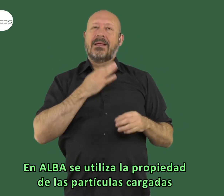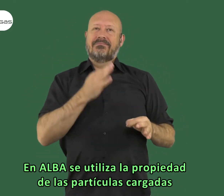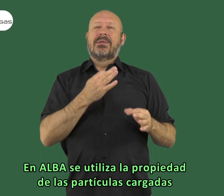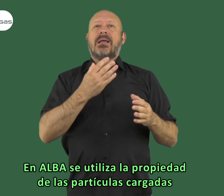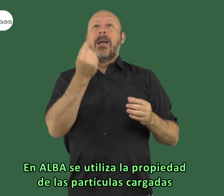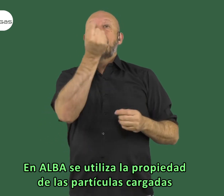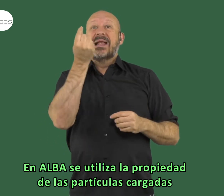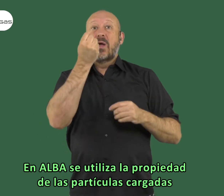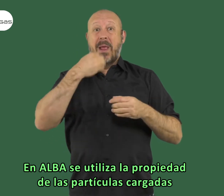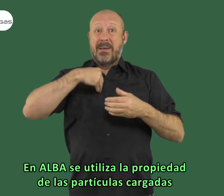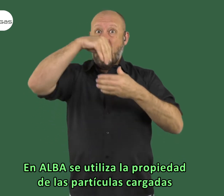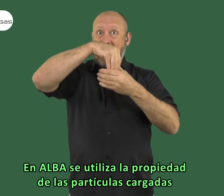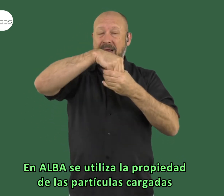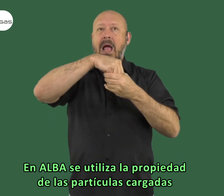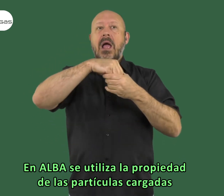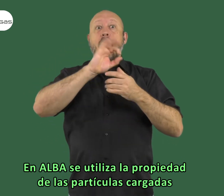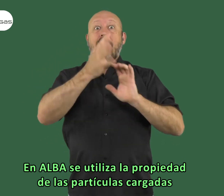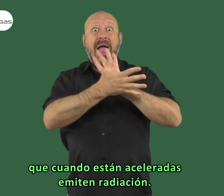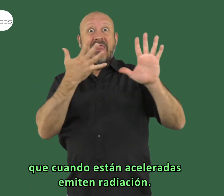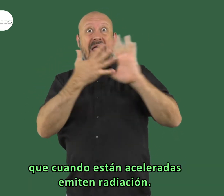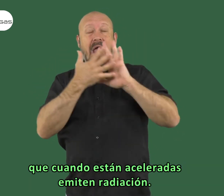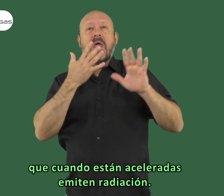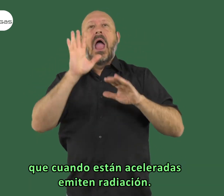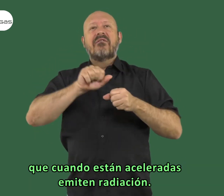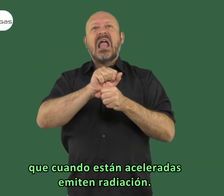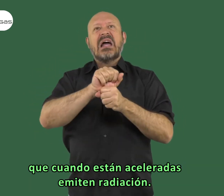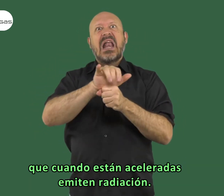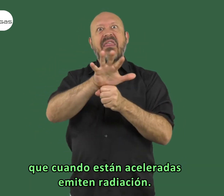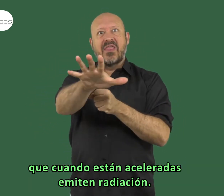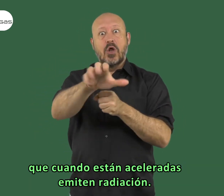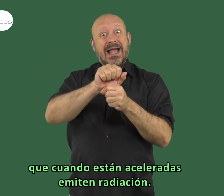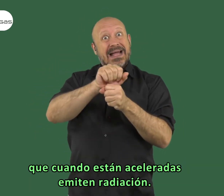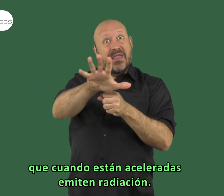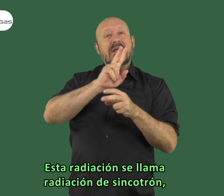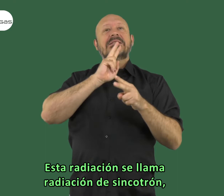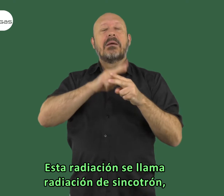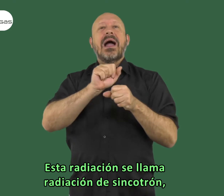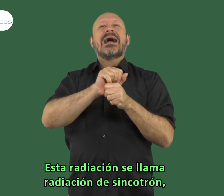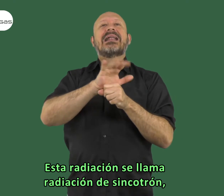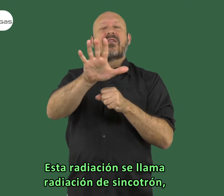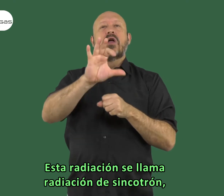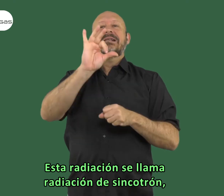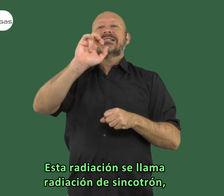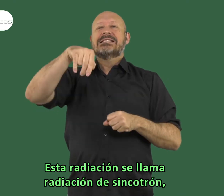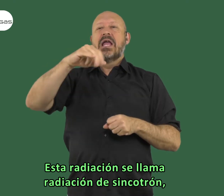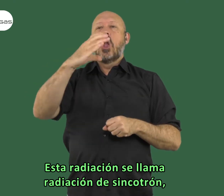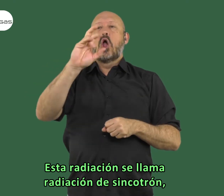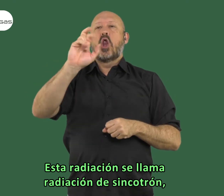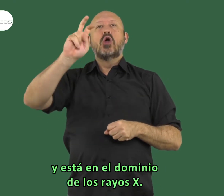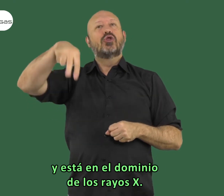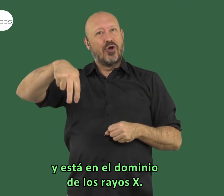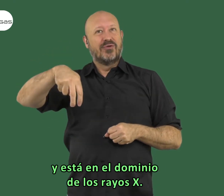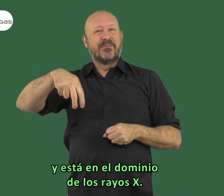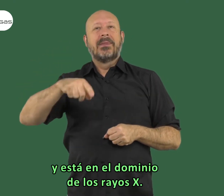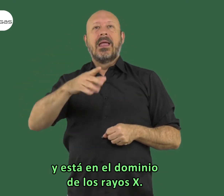la propiedad de las partículas carga que cuando están aceleradas emiten radiación. Esta radiación se llama radiación de